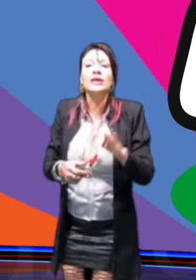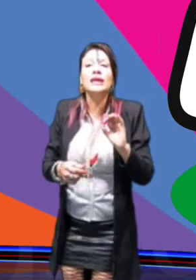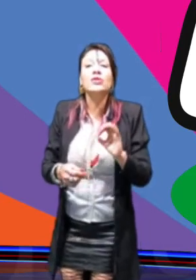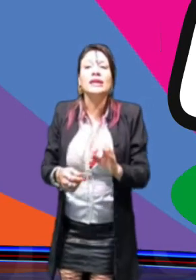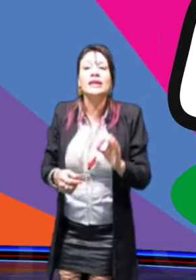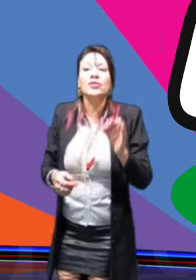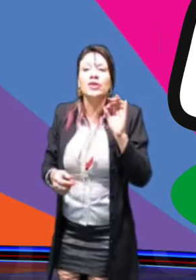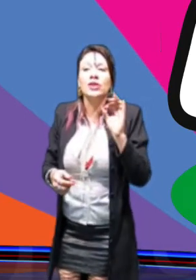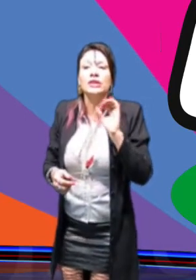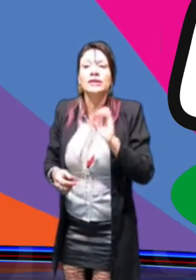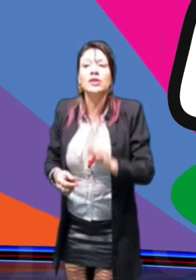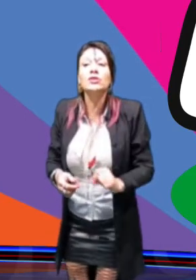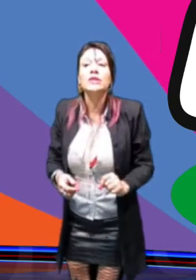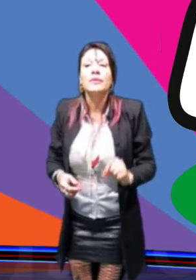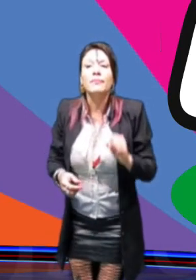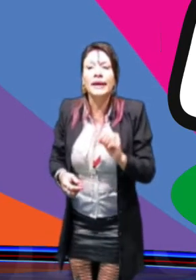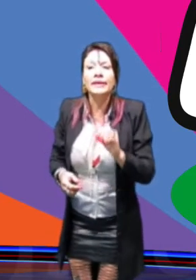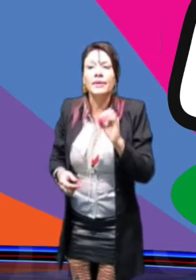decreto, el decreto